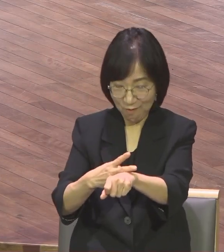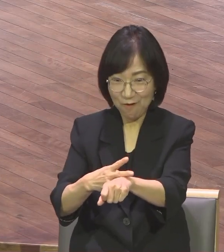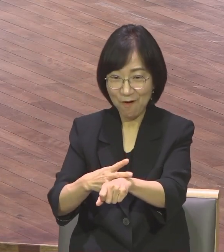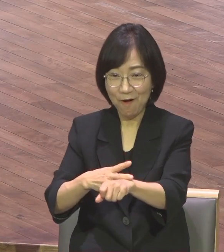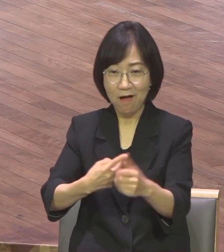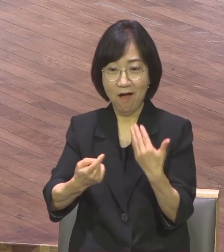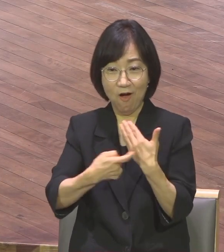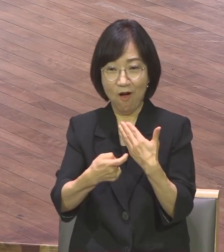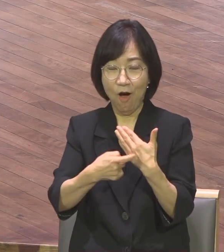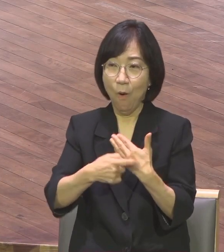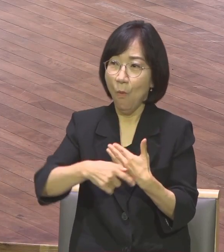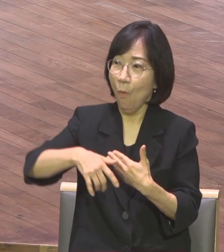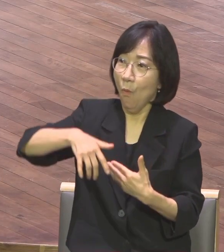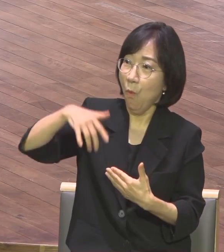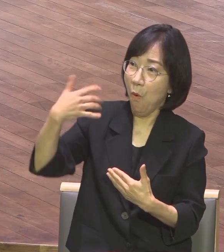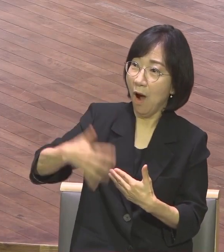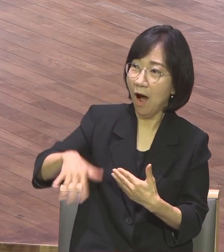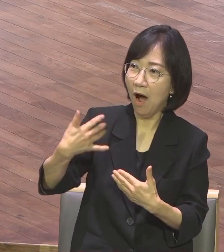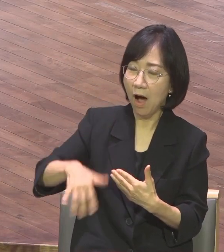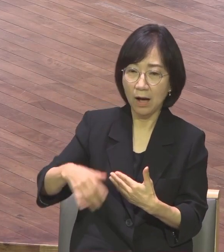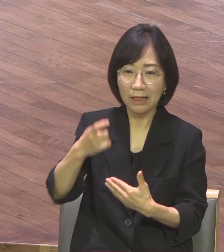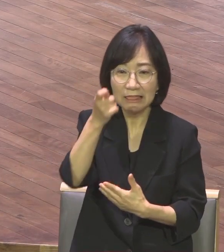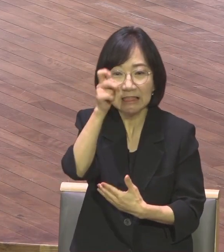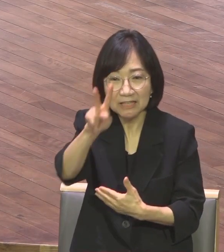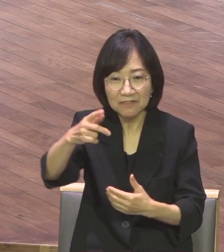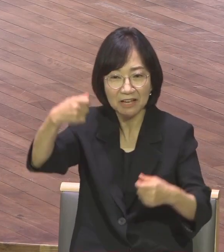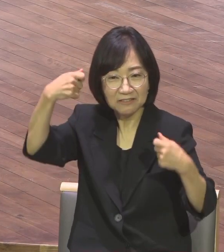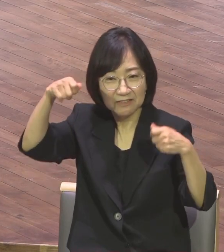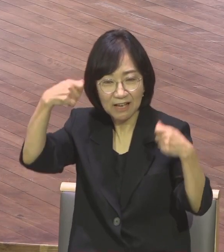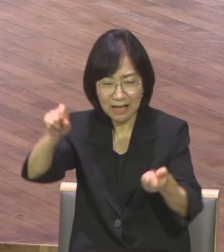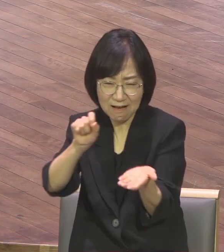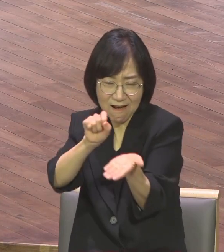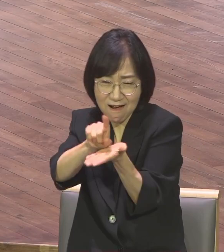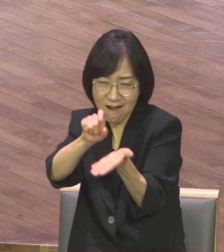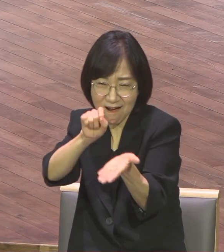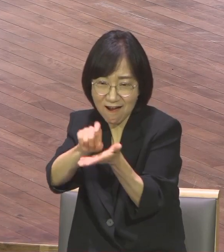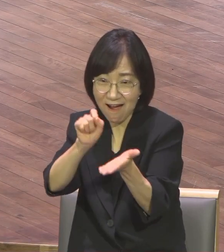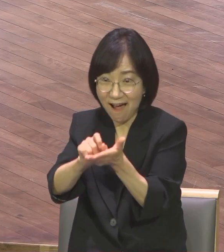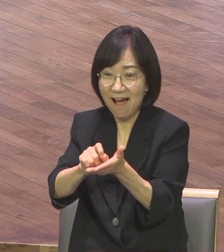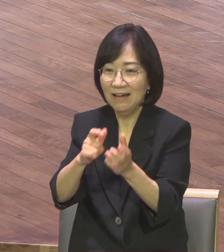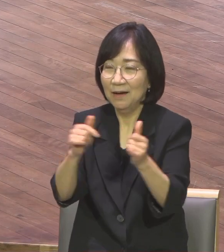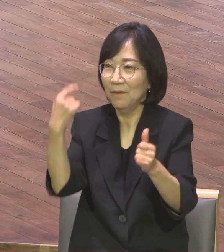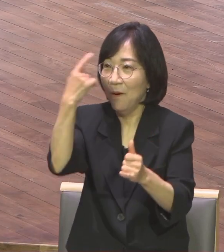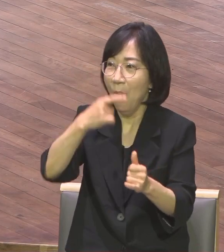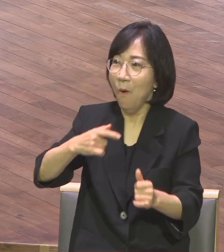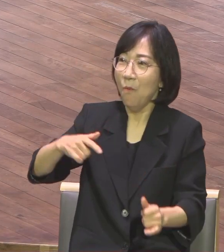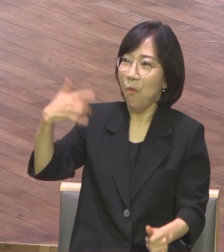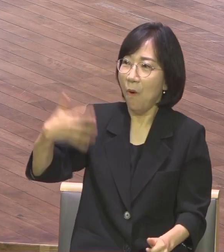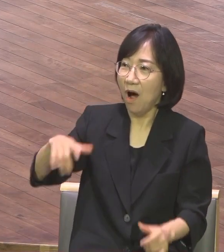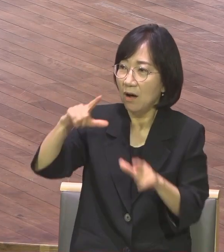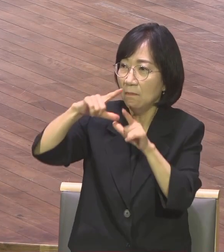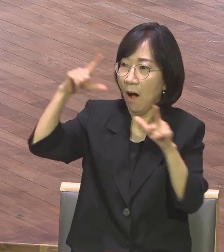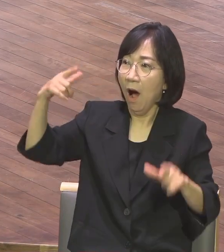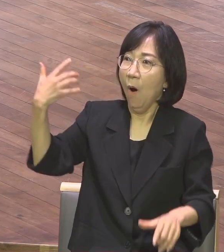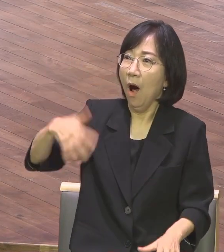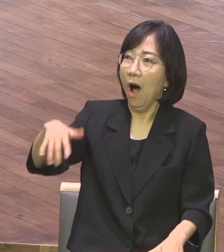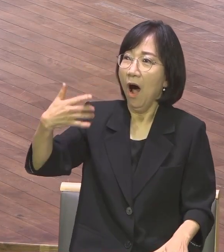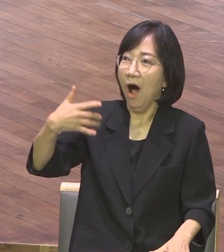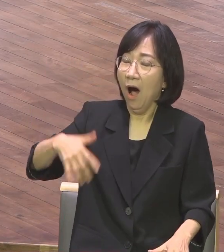지도자들 대단해 보이지요. 연예인들, 뭐 스포츠맨, 스타들 대단해 보이지요.